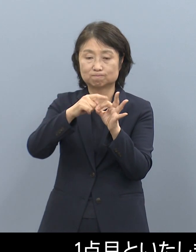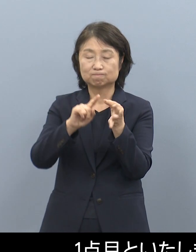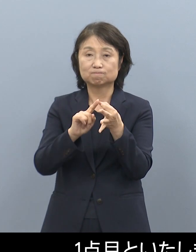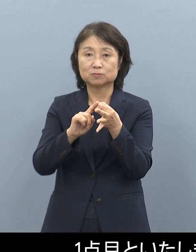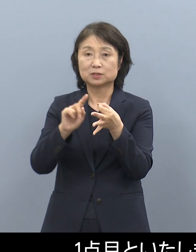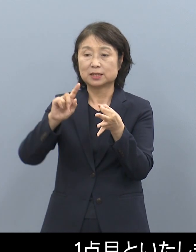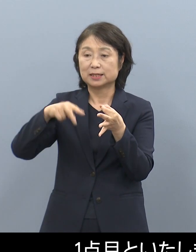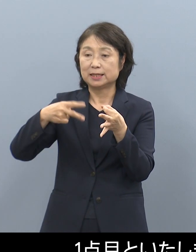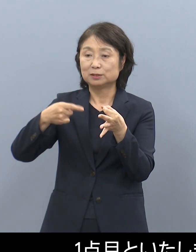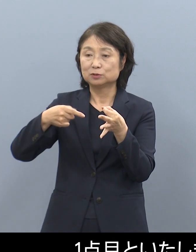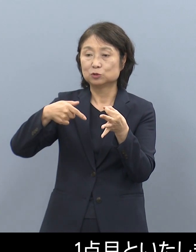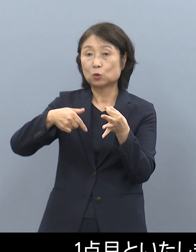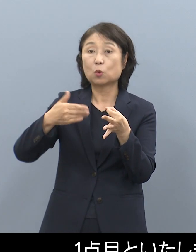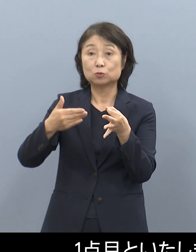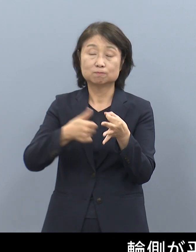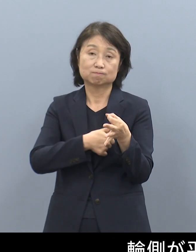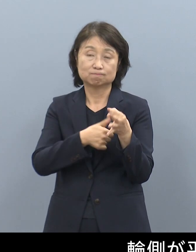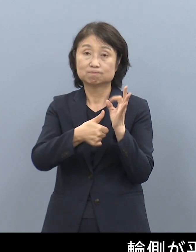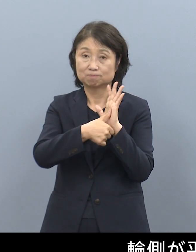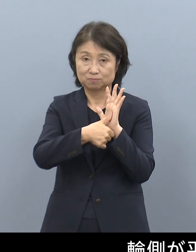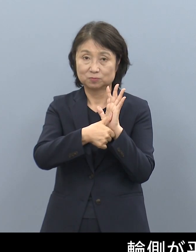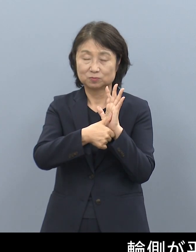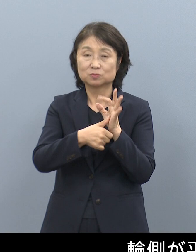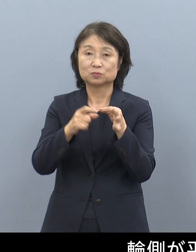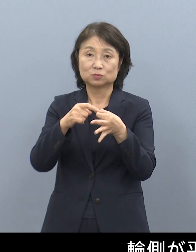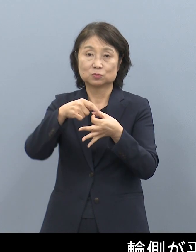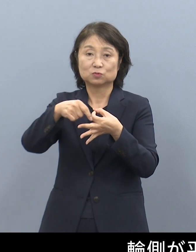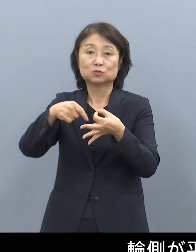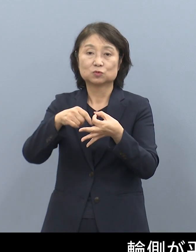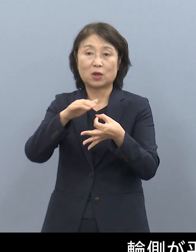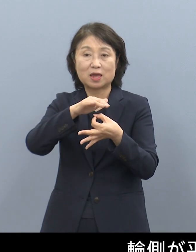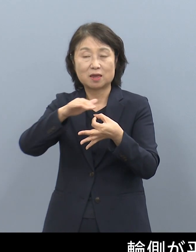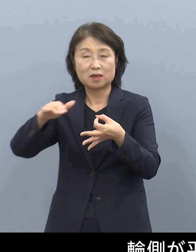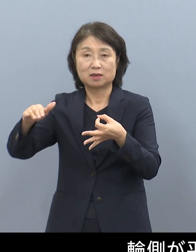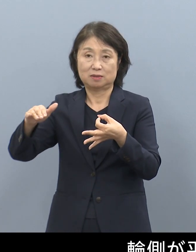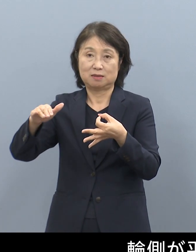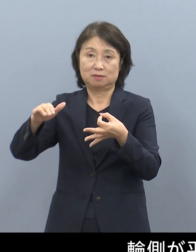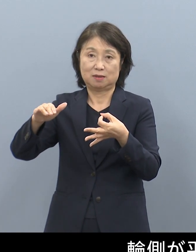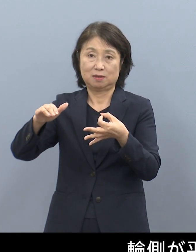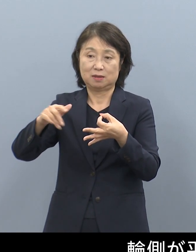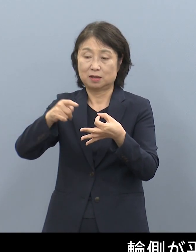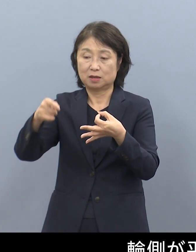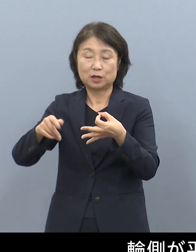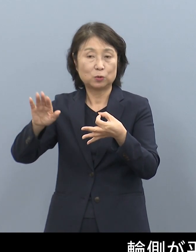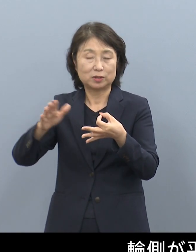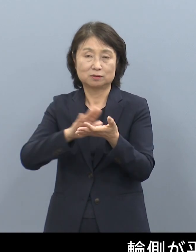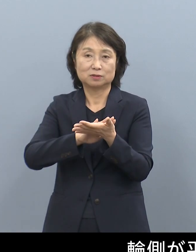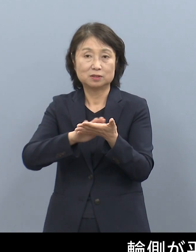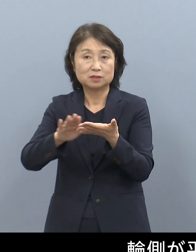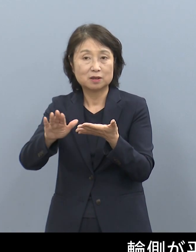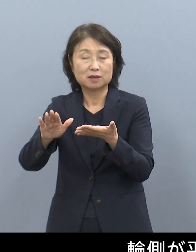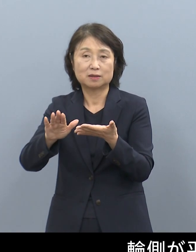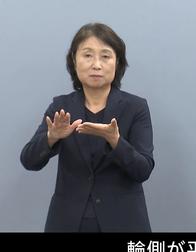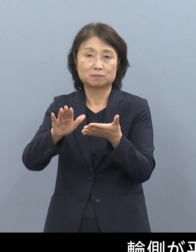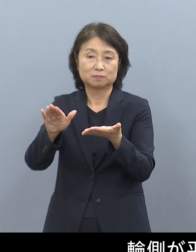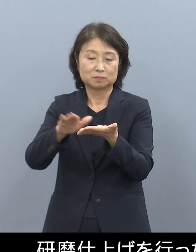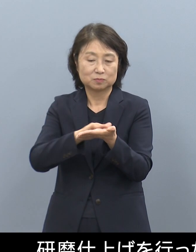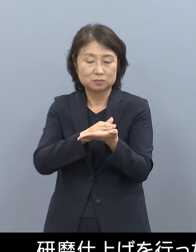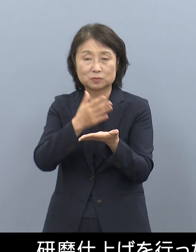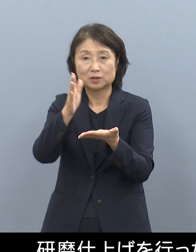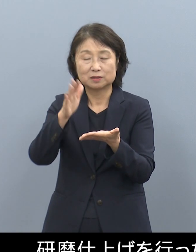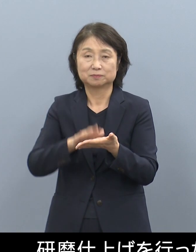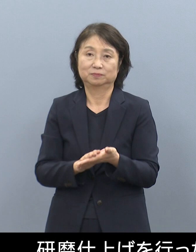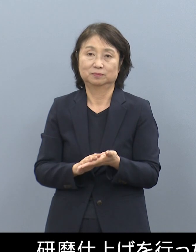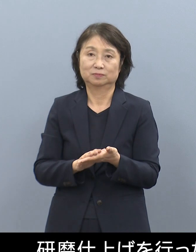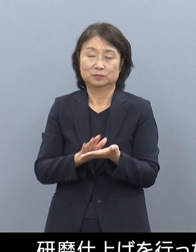輪側と申しますが、輪側が平坦で角が立つとともに摩耗がないことから、